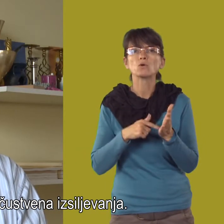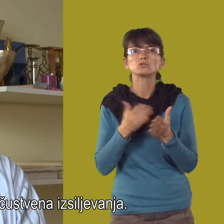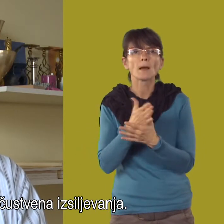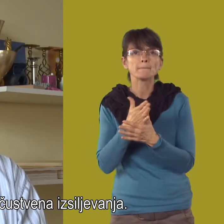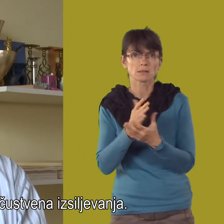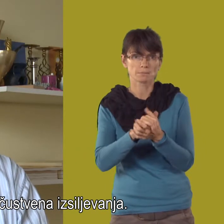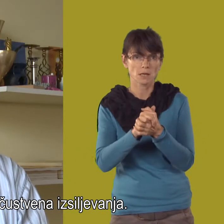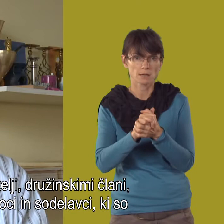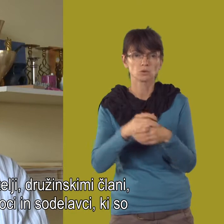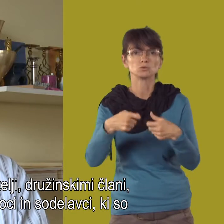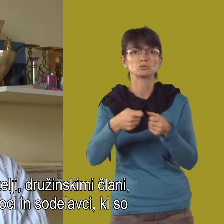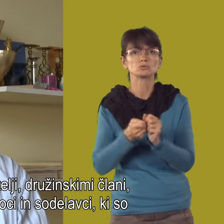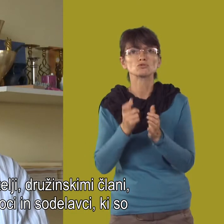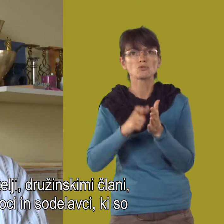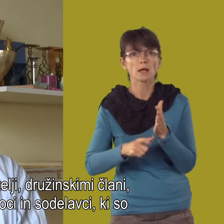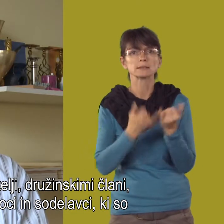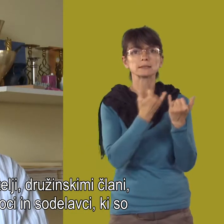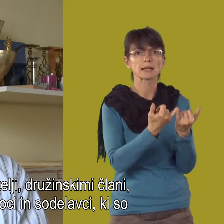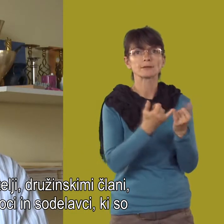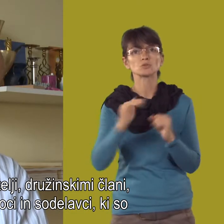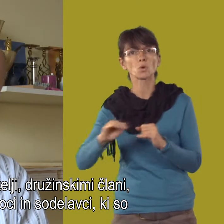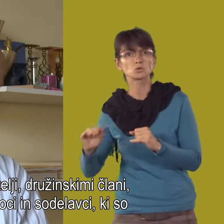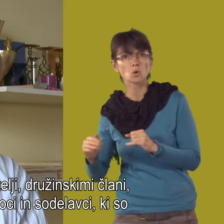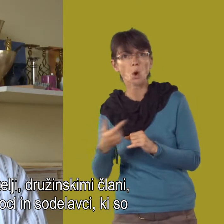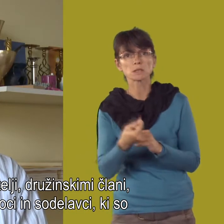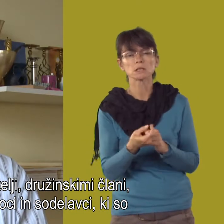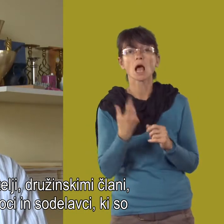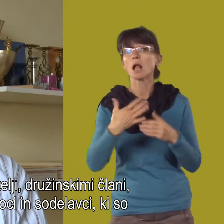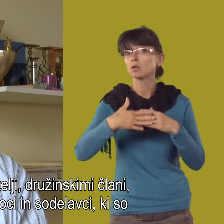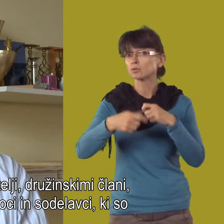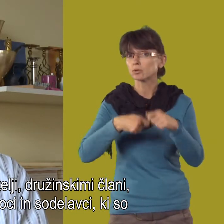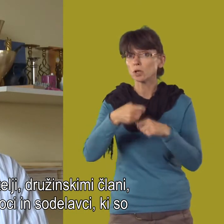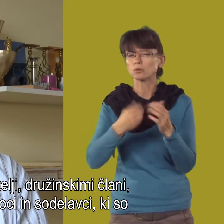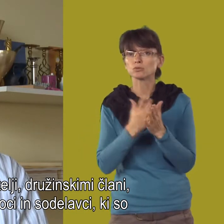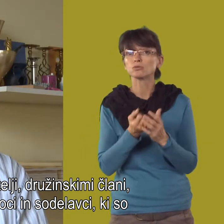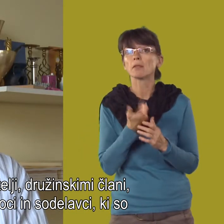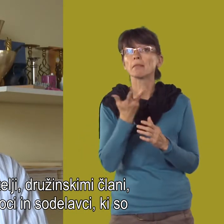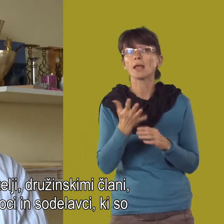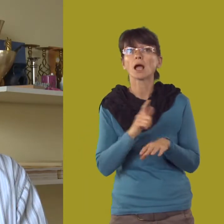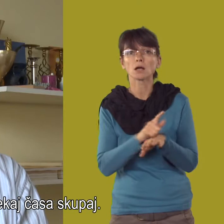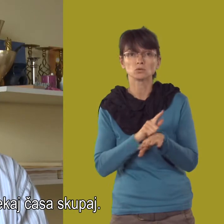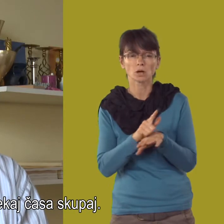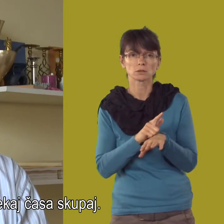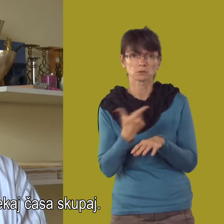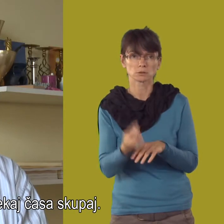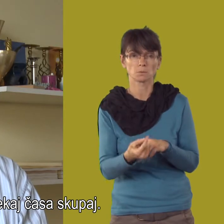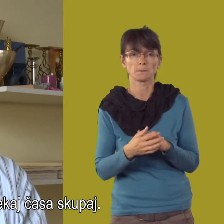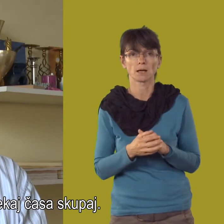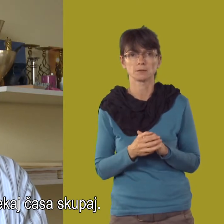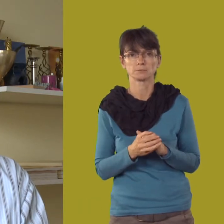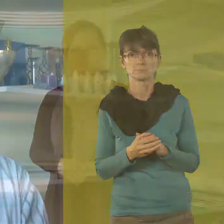čustvena izsiljevanja med prijatelji, družinskimi člani, starši in otroci, in sodelavci, ki so že nekaj časa